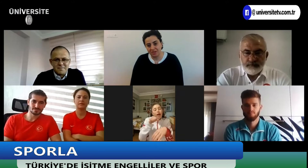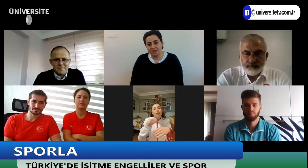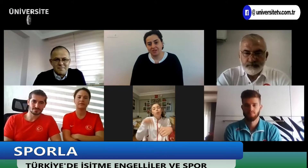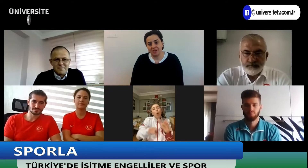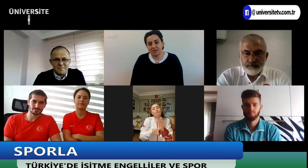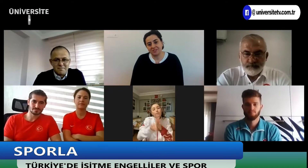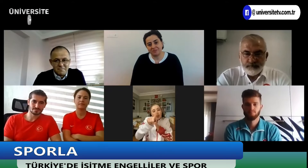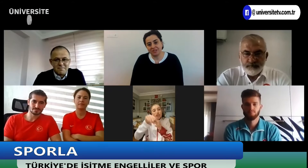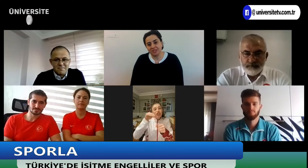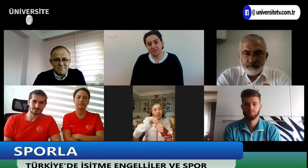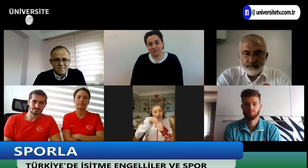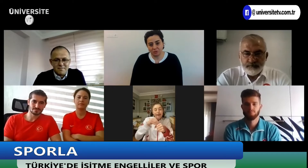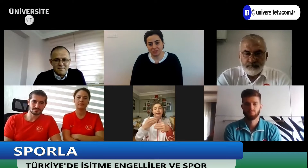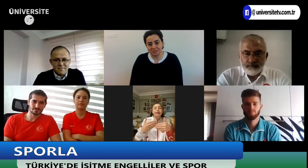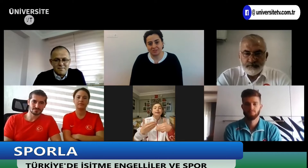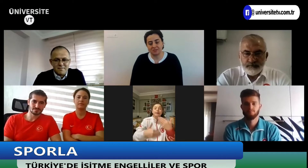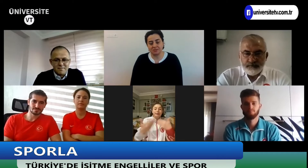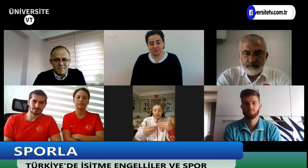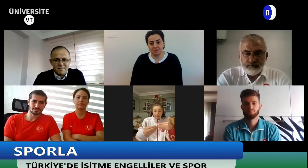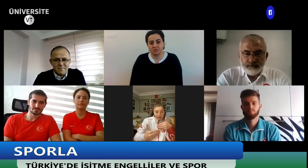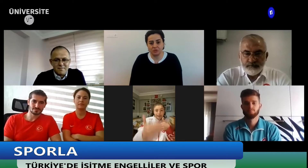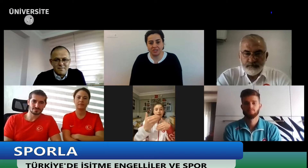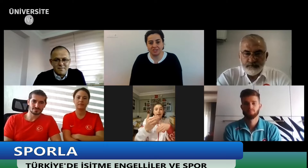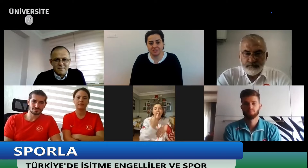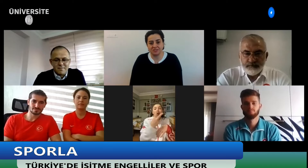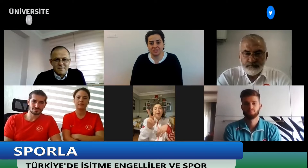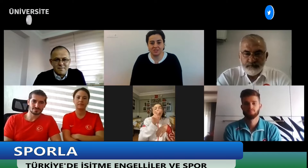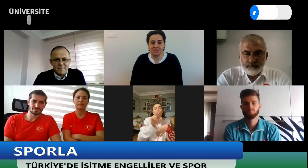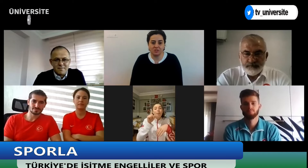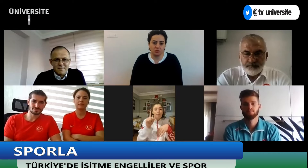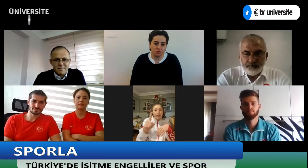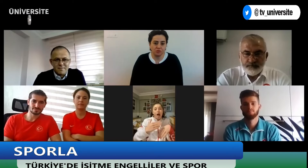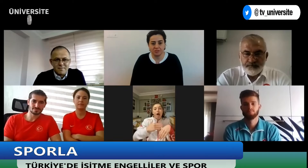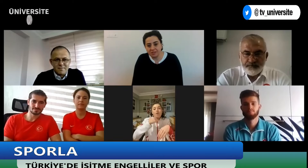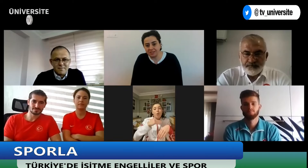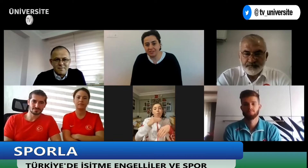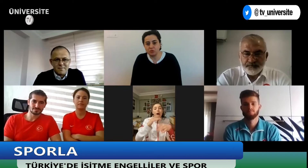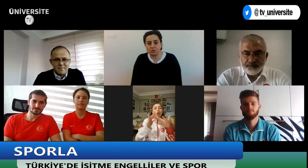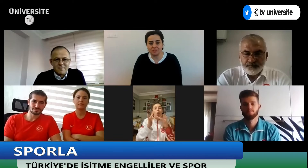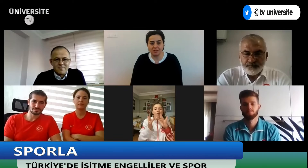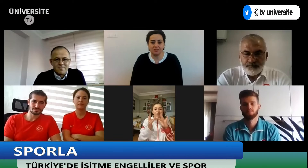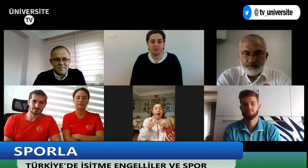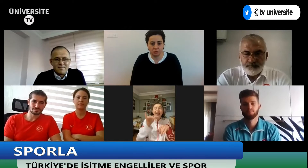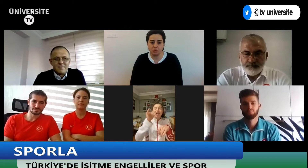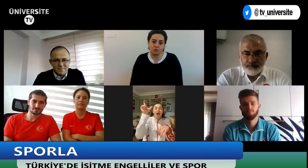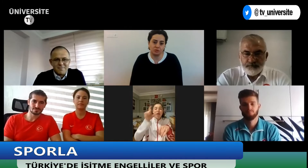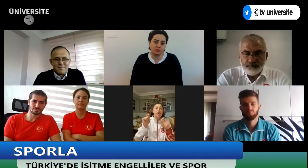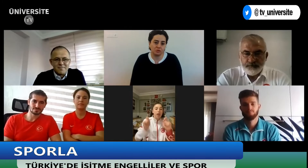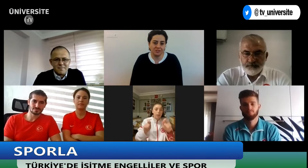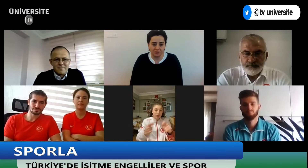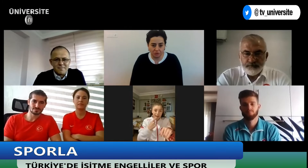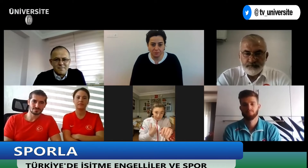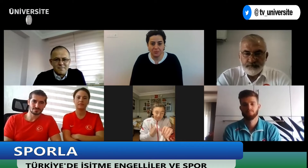oldum. Her seferinde uluslararası turnuvalara katıldığımızda en iyi oyuncu ya da en iyi şut atan